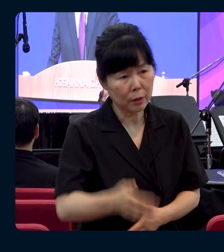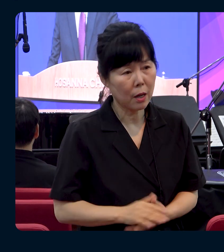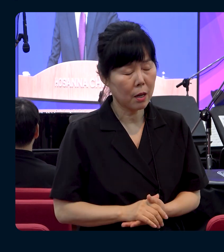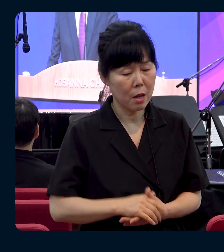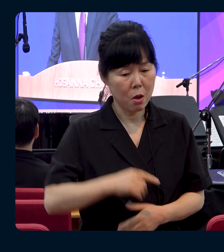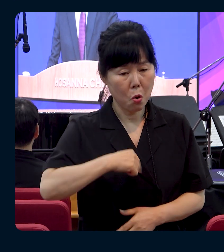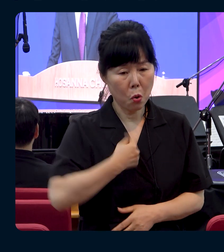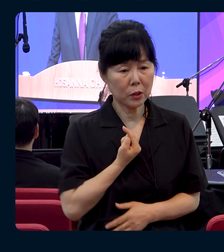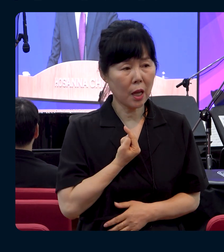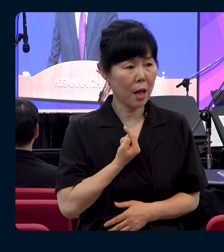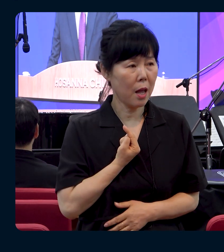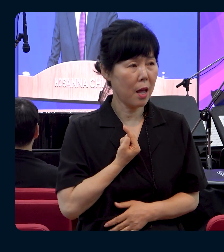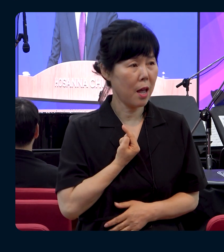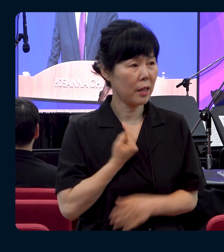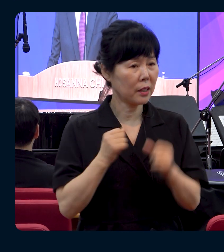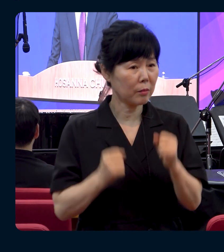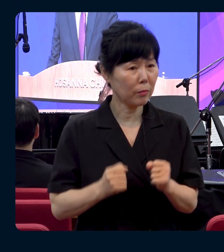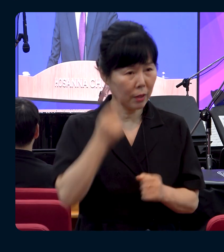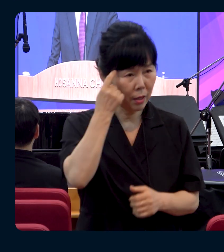혹시 혼자 아니세요?